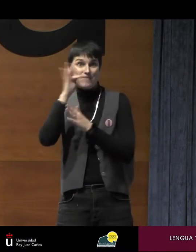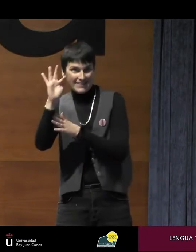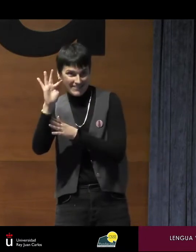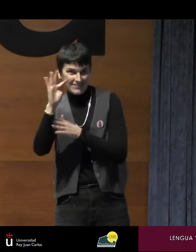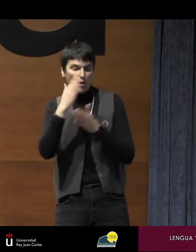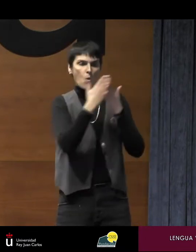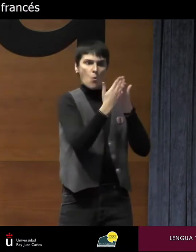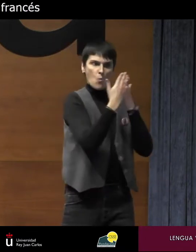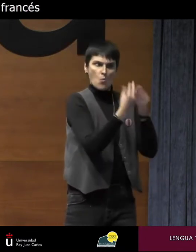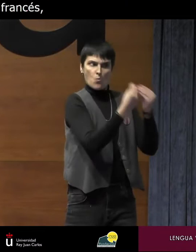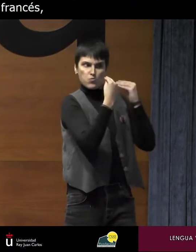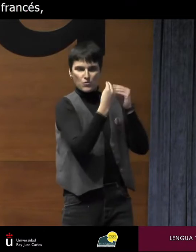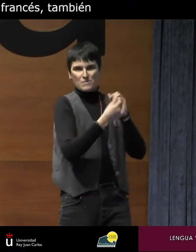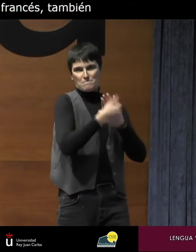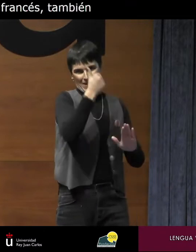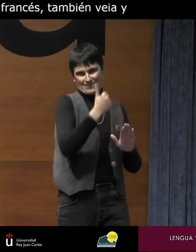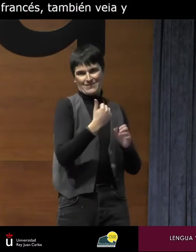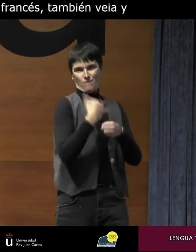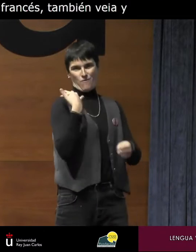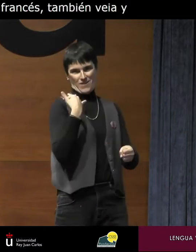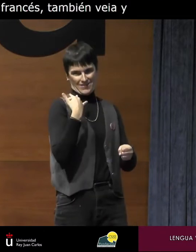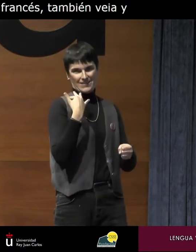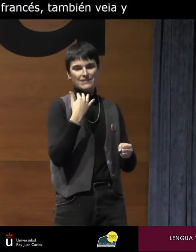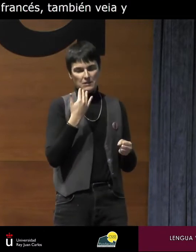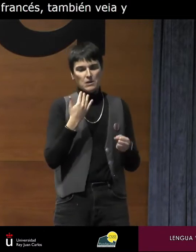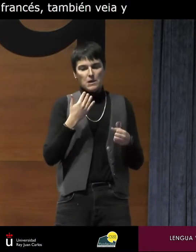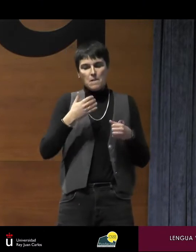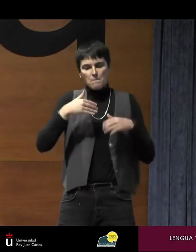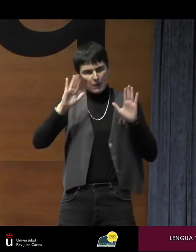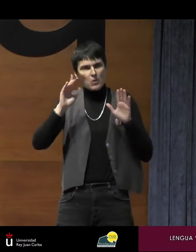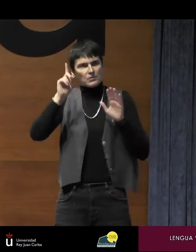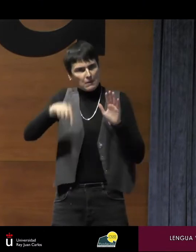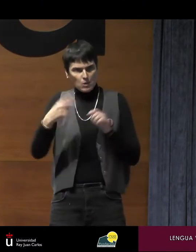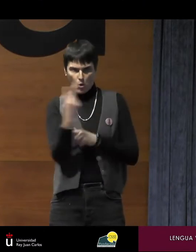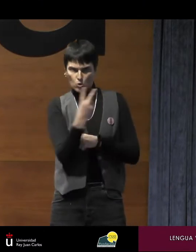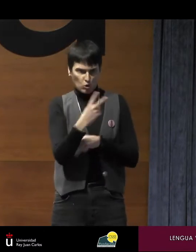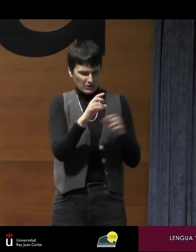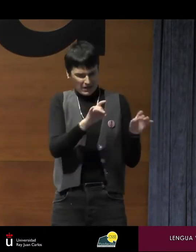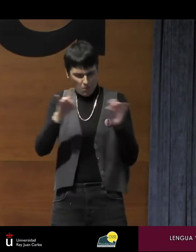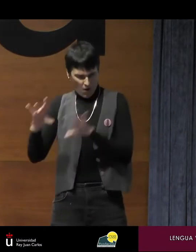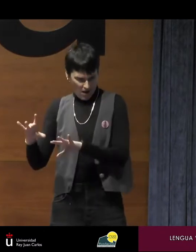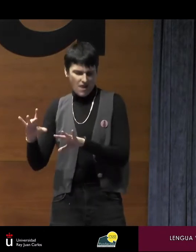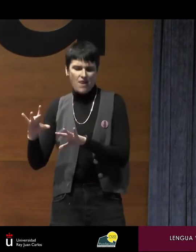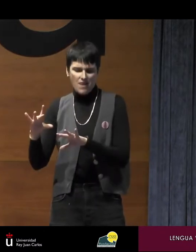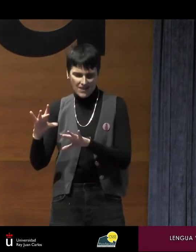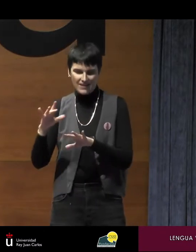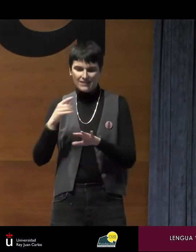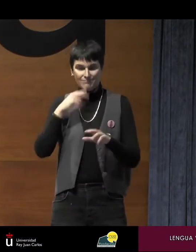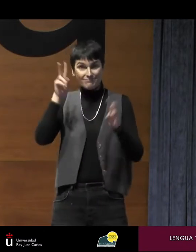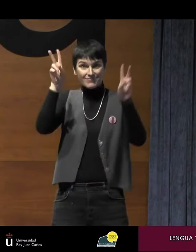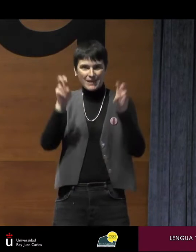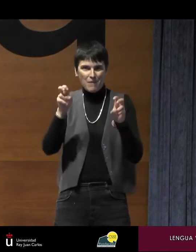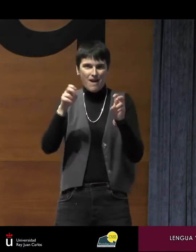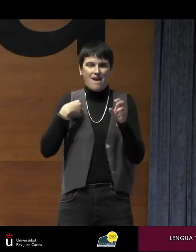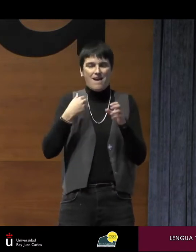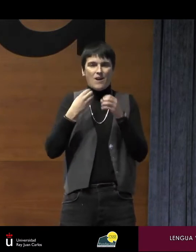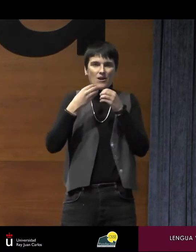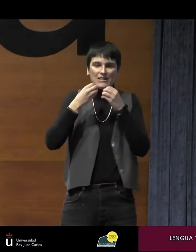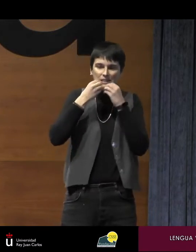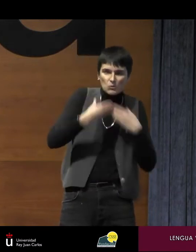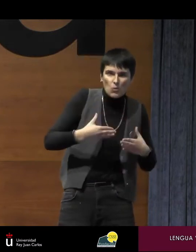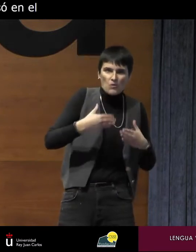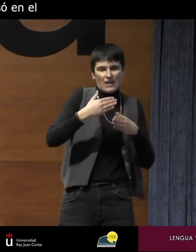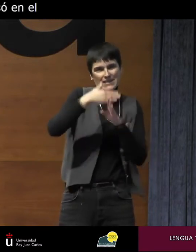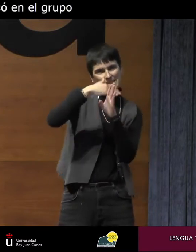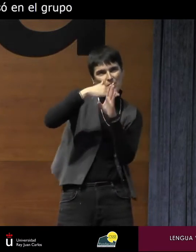más valor. Y esto, como os comento, pasaba más en el grupo